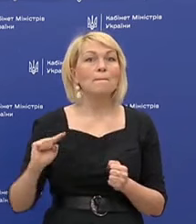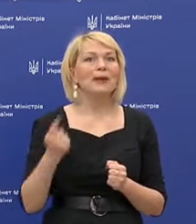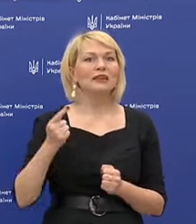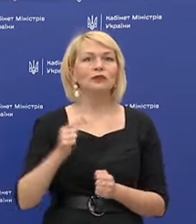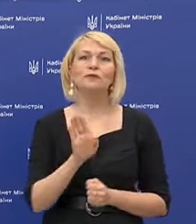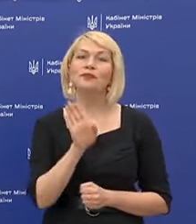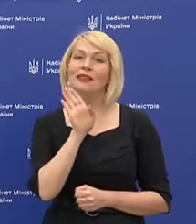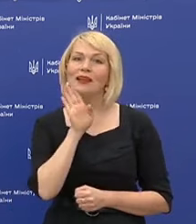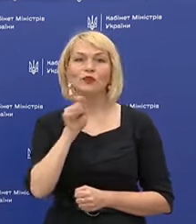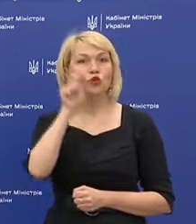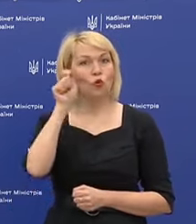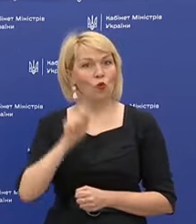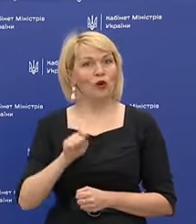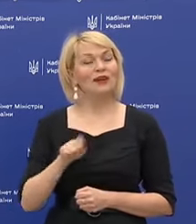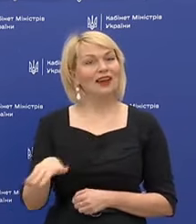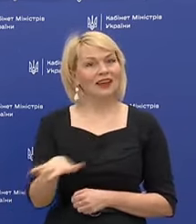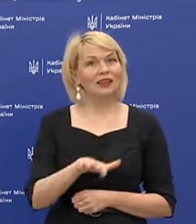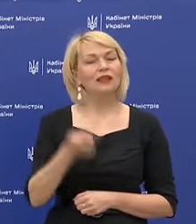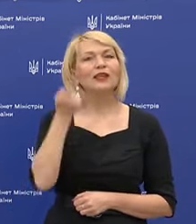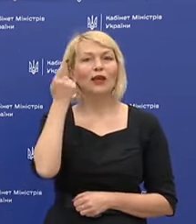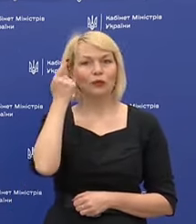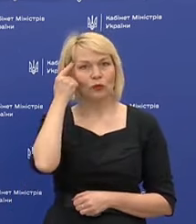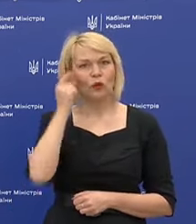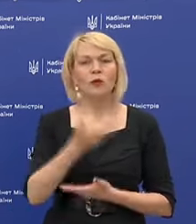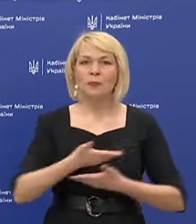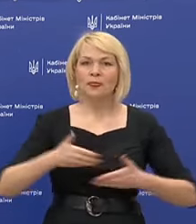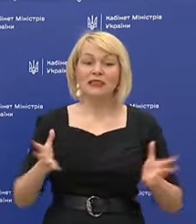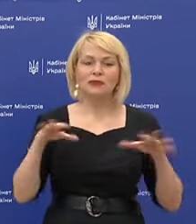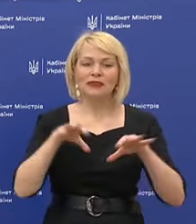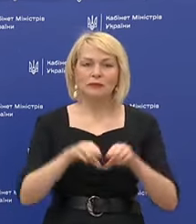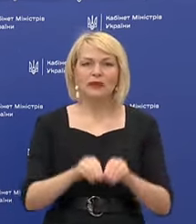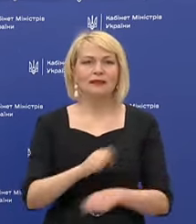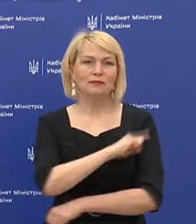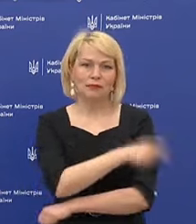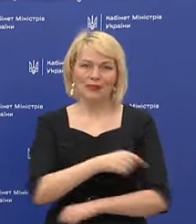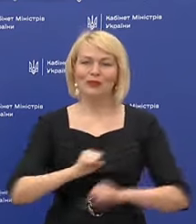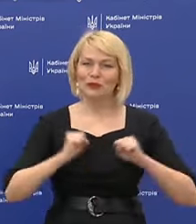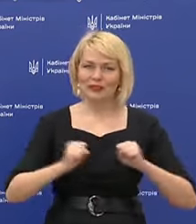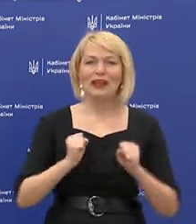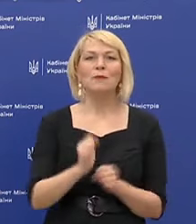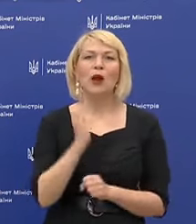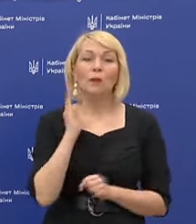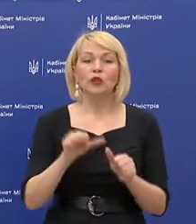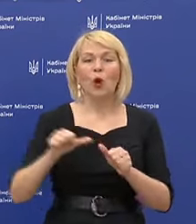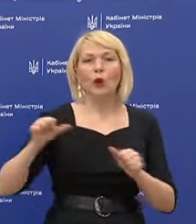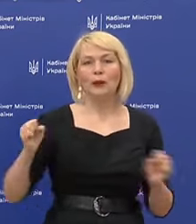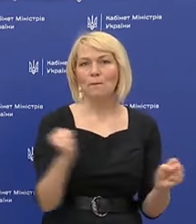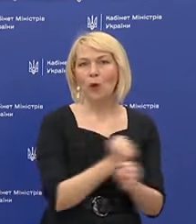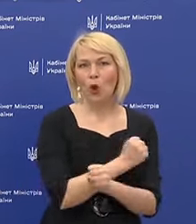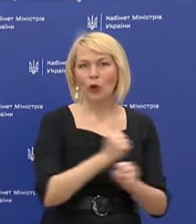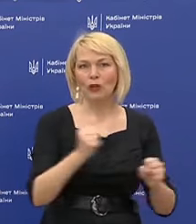леді України. І я думаю, що нашими спільними зусиллями ми будемо, окрім боротьби